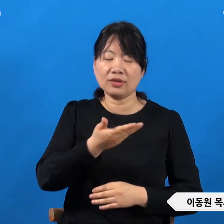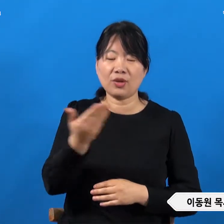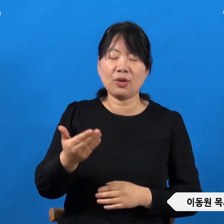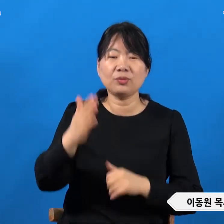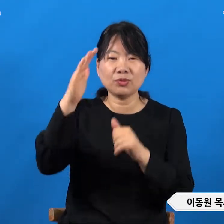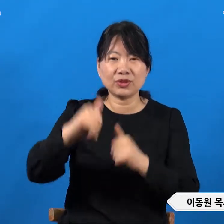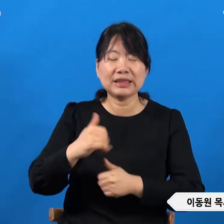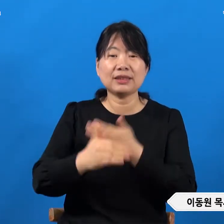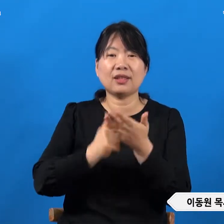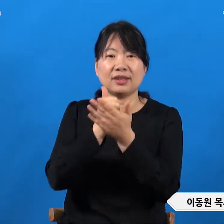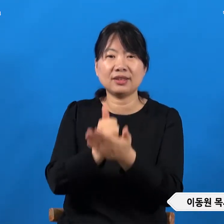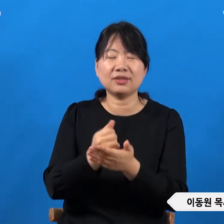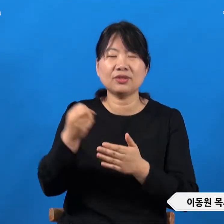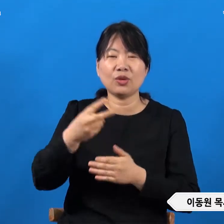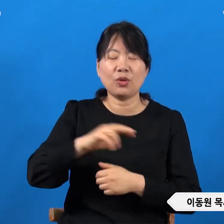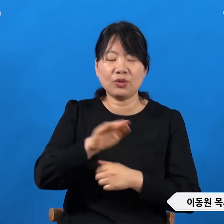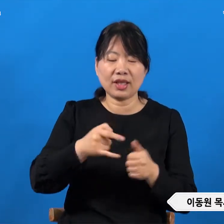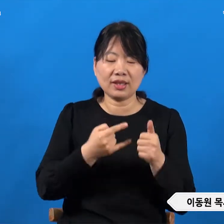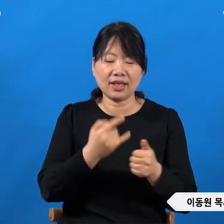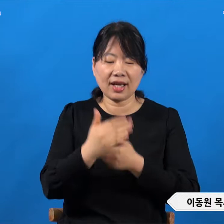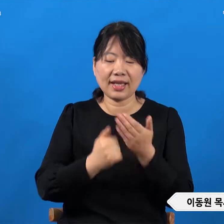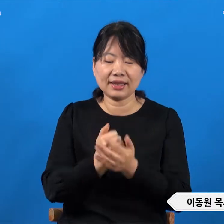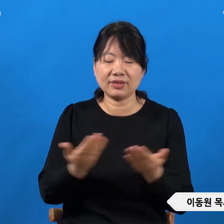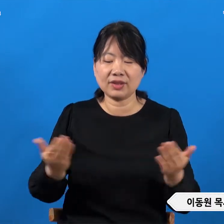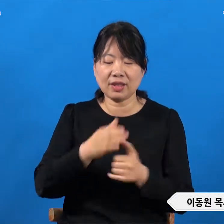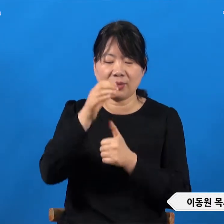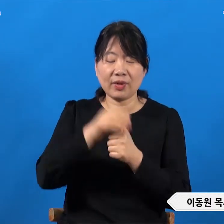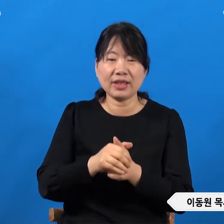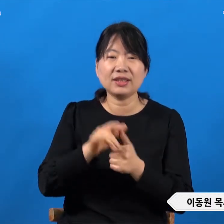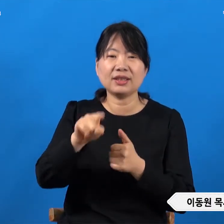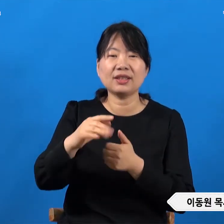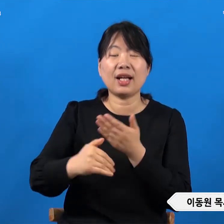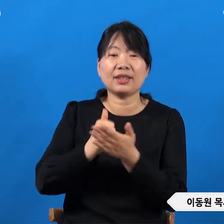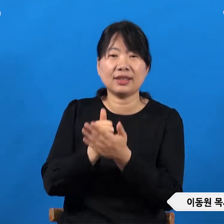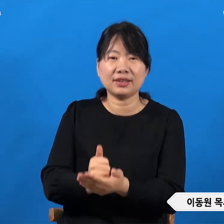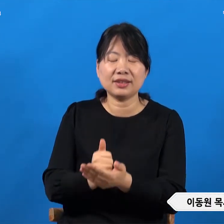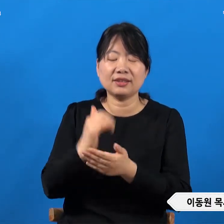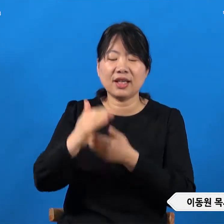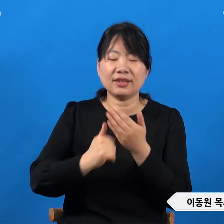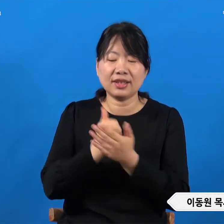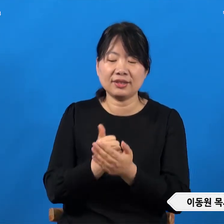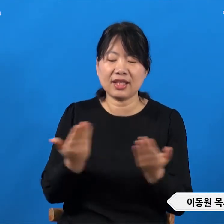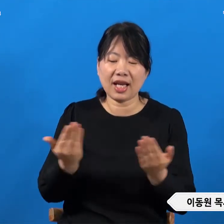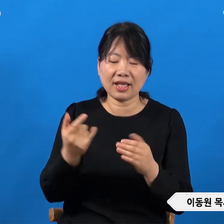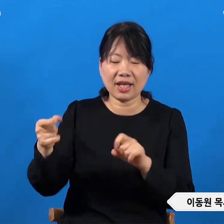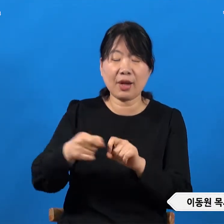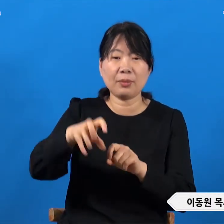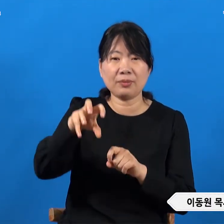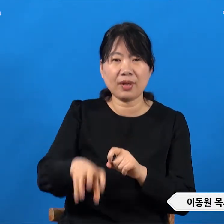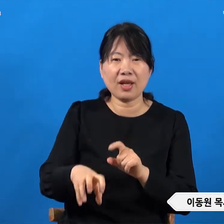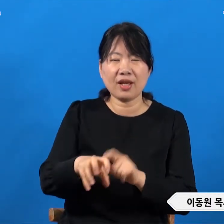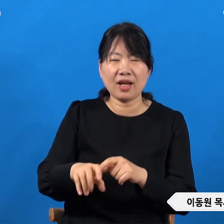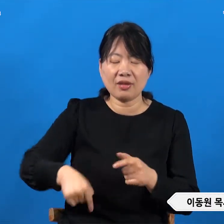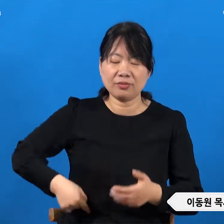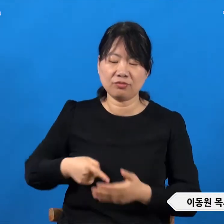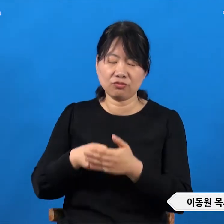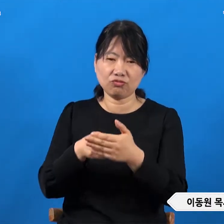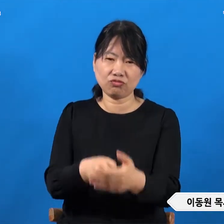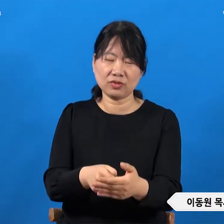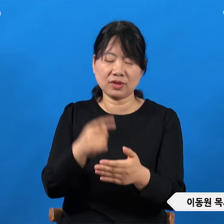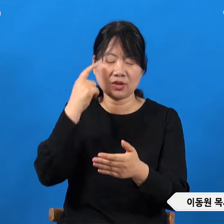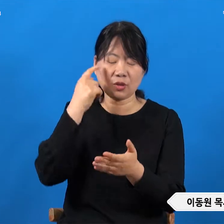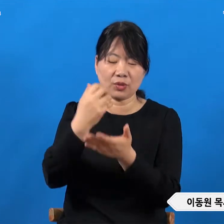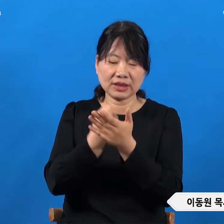여러분을 부르신 하나님, 그리고 우리에게 하나님의 일을 맡기시는 그 하나님, 그 하나님의 일 앞에서